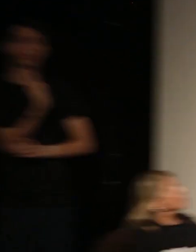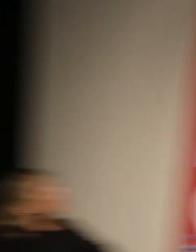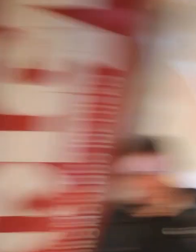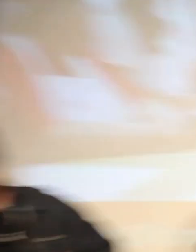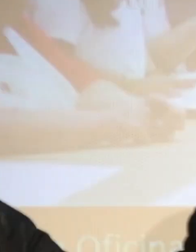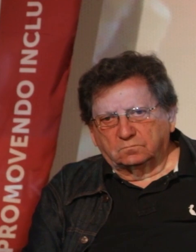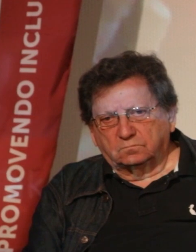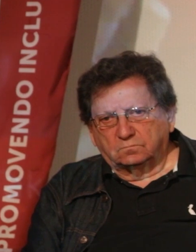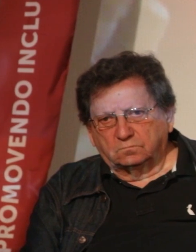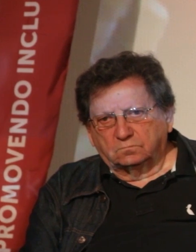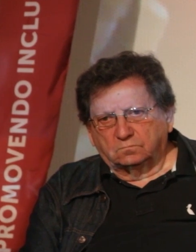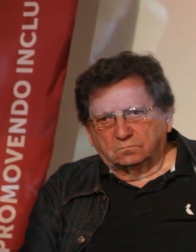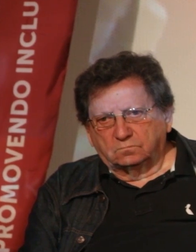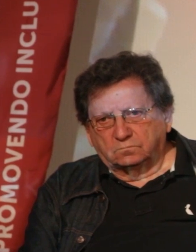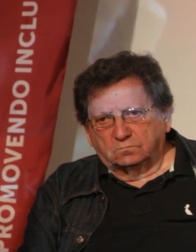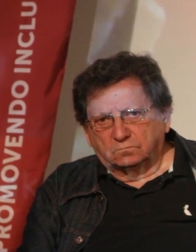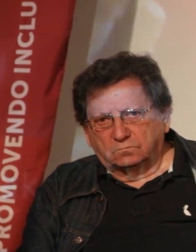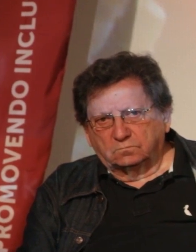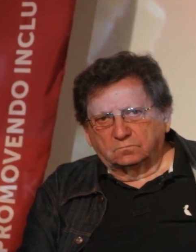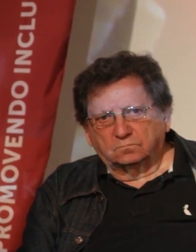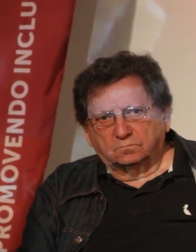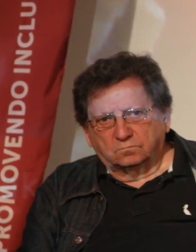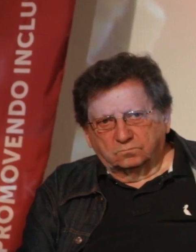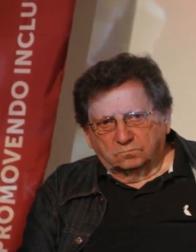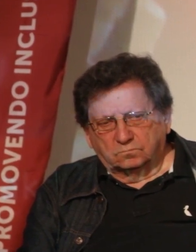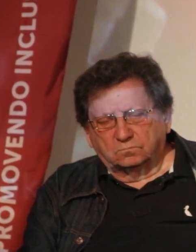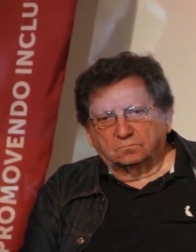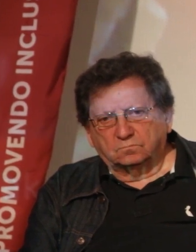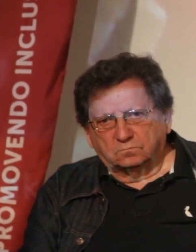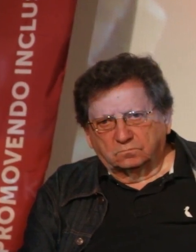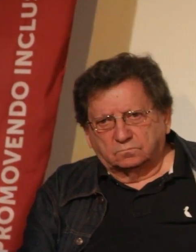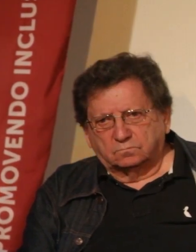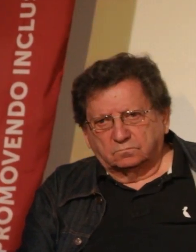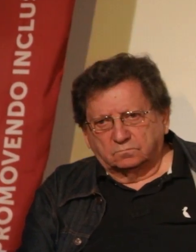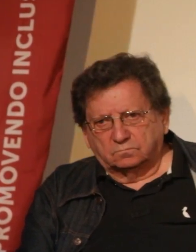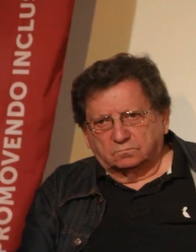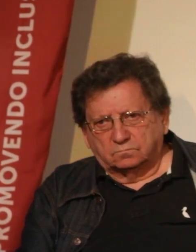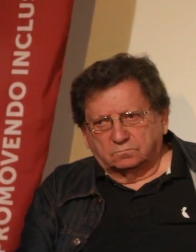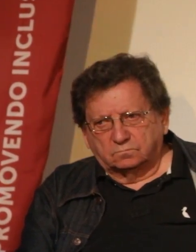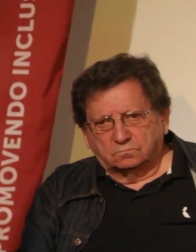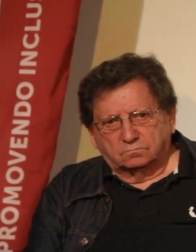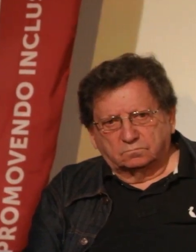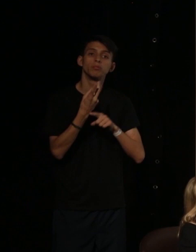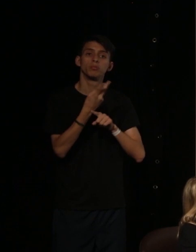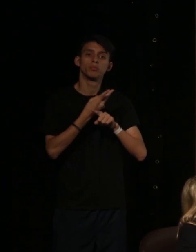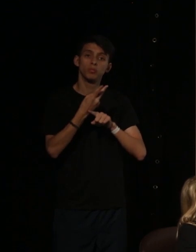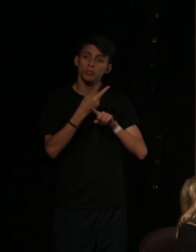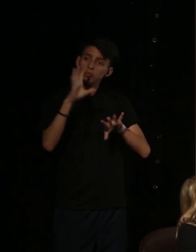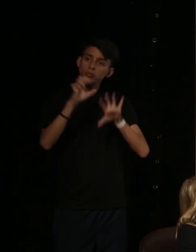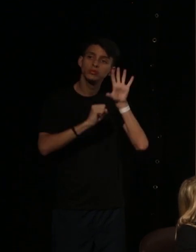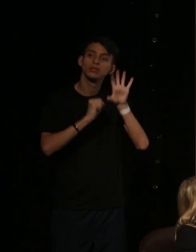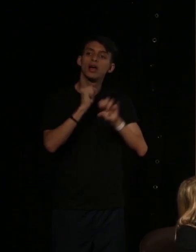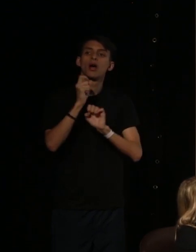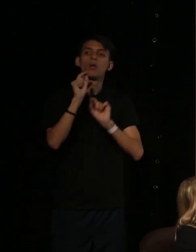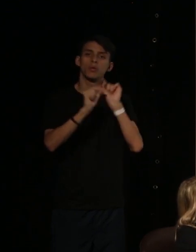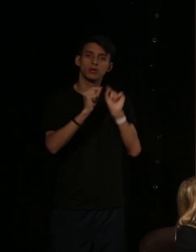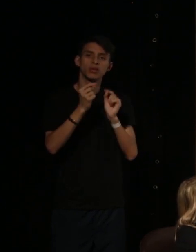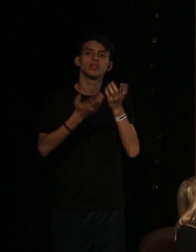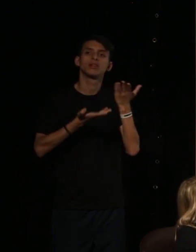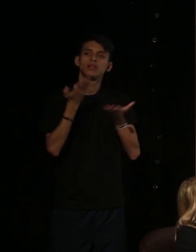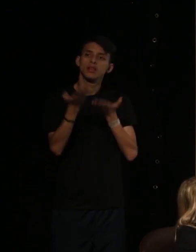lei. Já estamos articulando no Senado e na Câmara para isso virar lei. Com